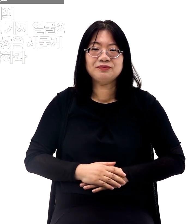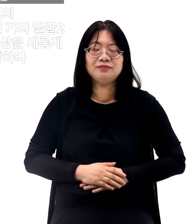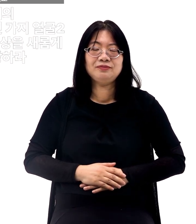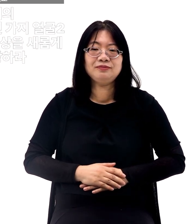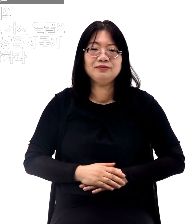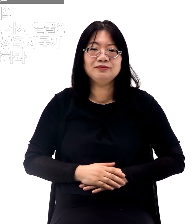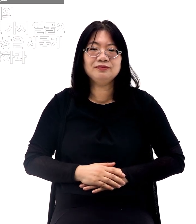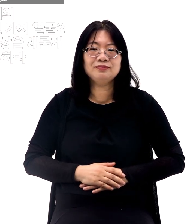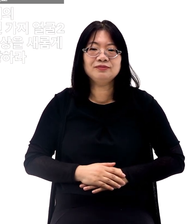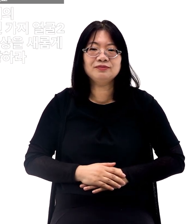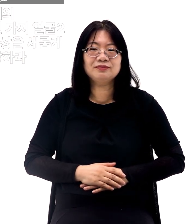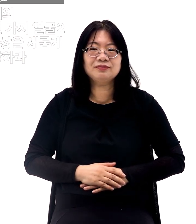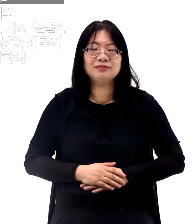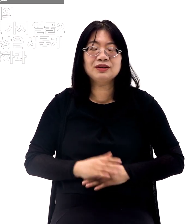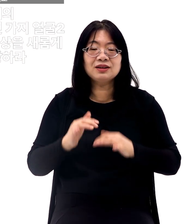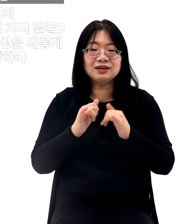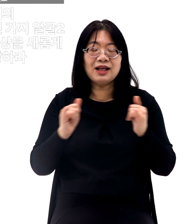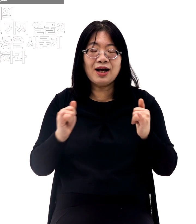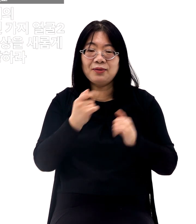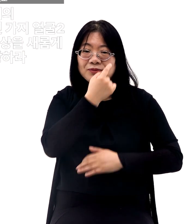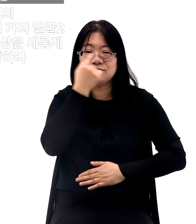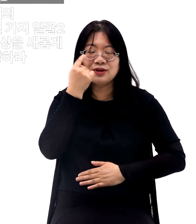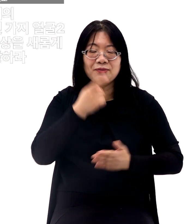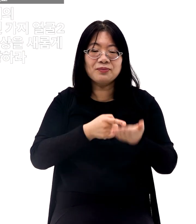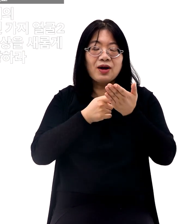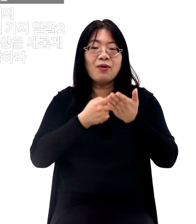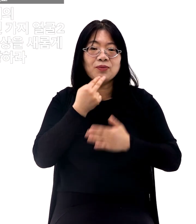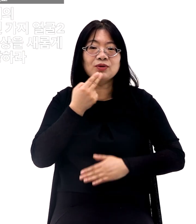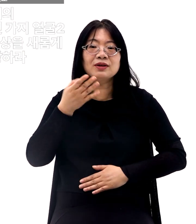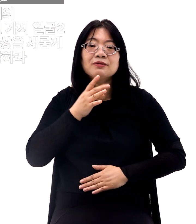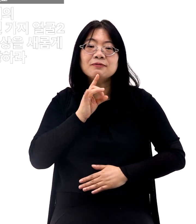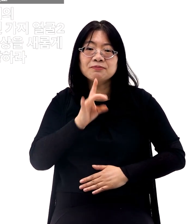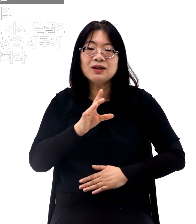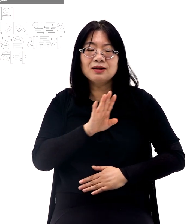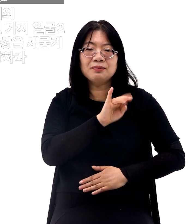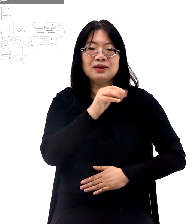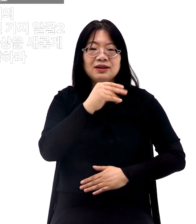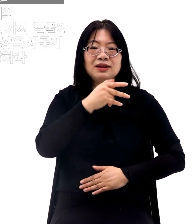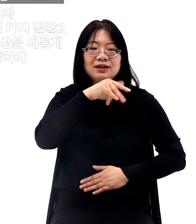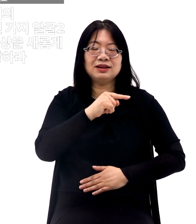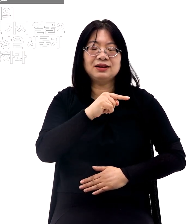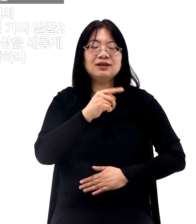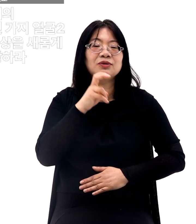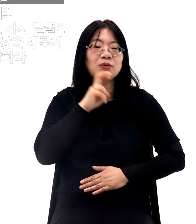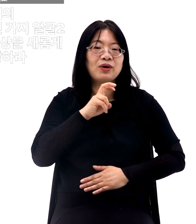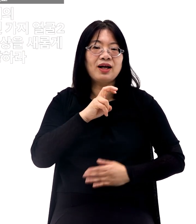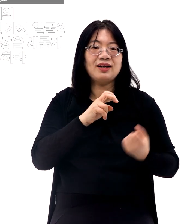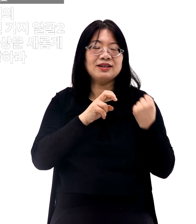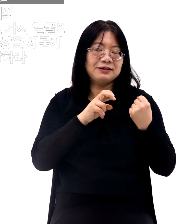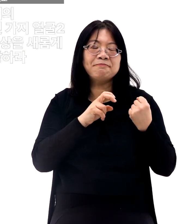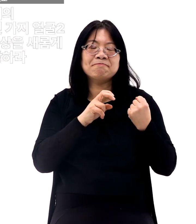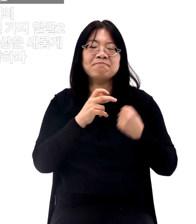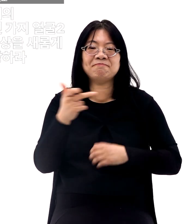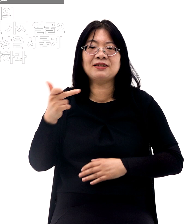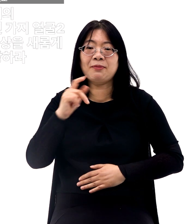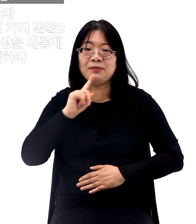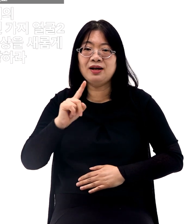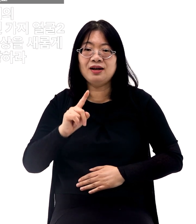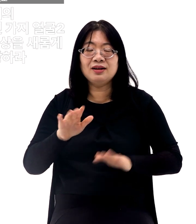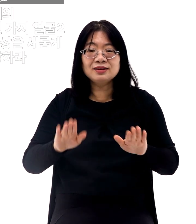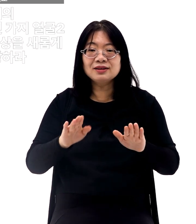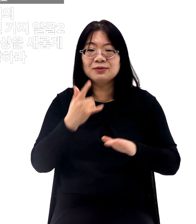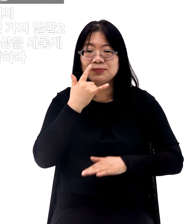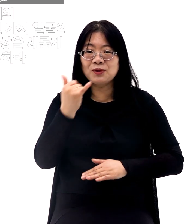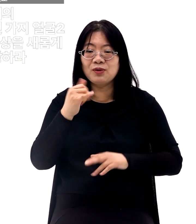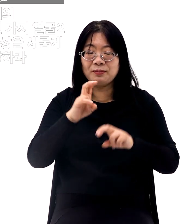눈에 띄지 않았을 뿐이지 이 영향력은 무시할 수 없다. 그래서 우리 여기 어머니 아버지들